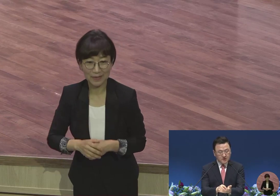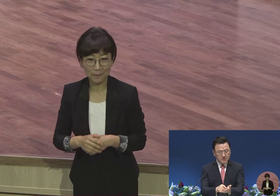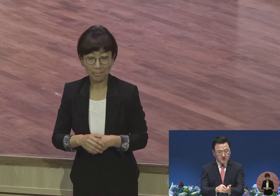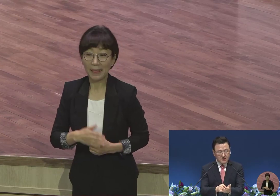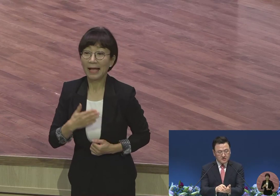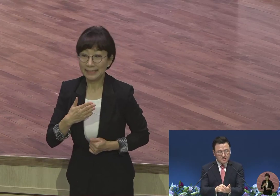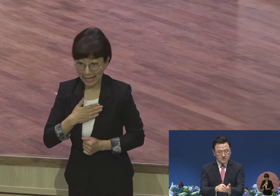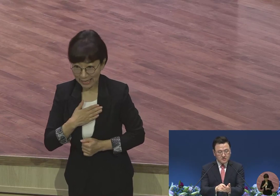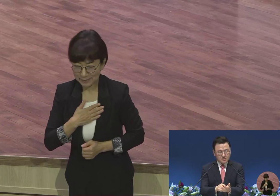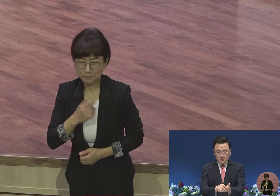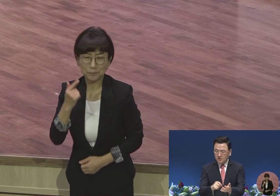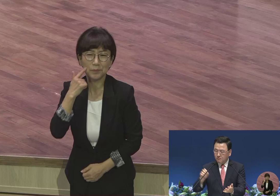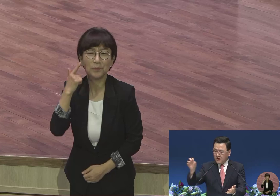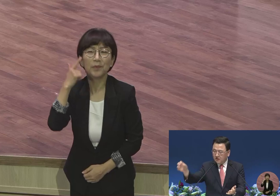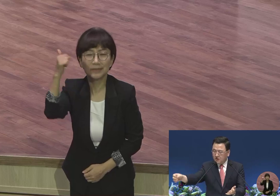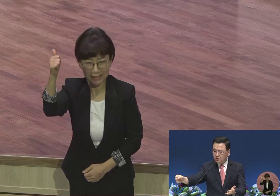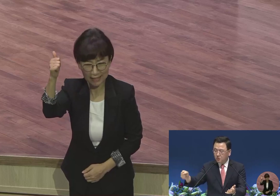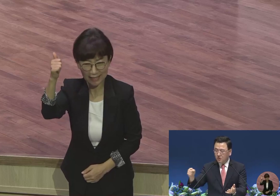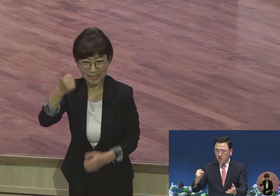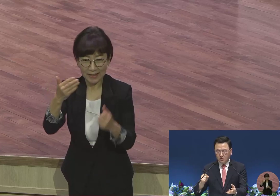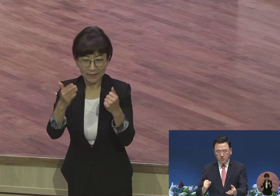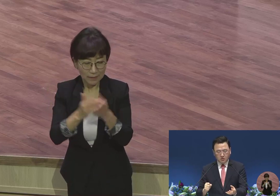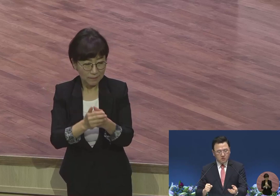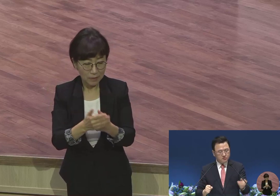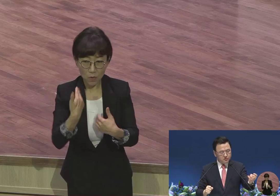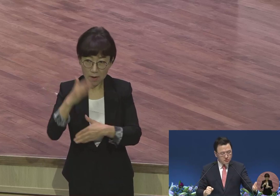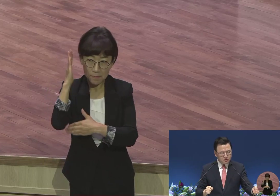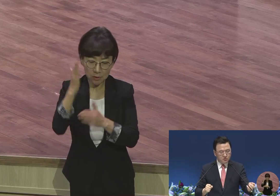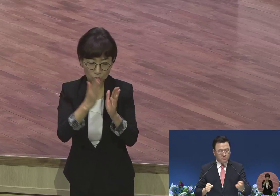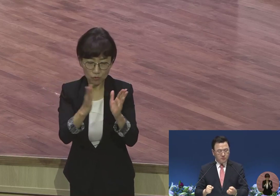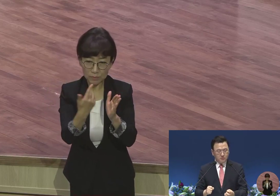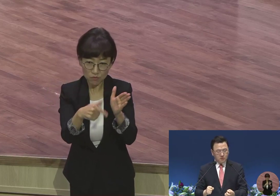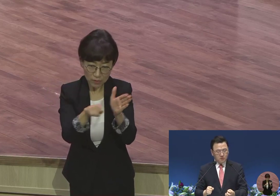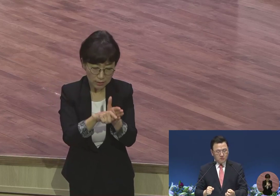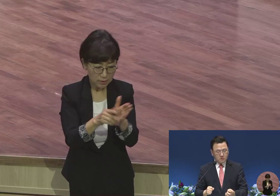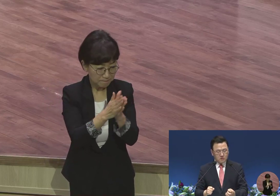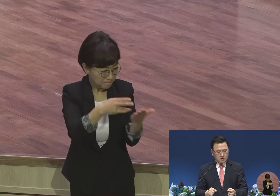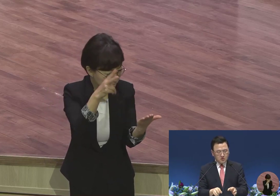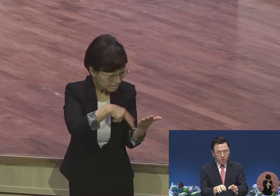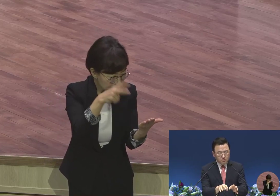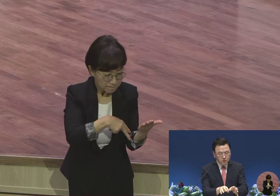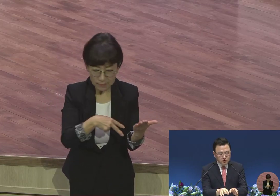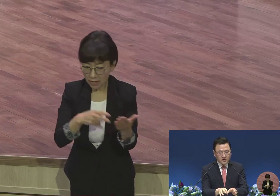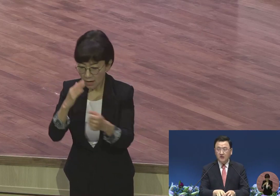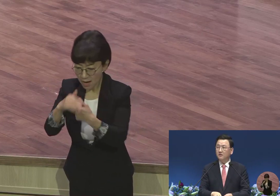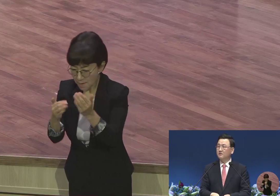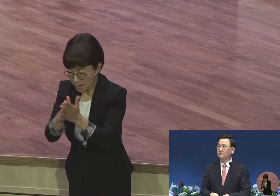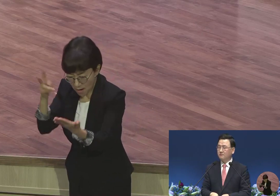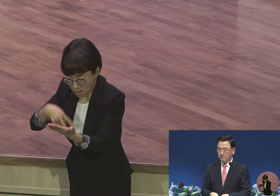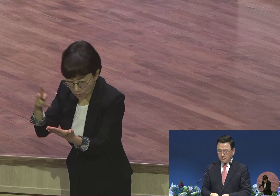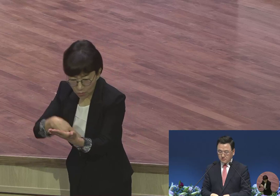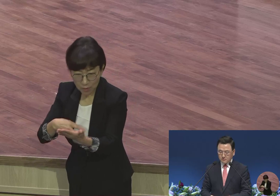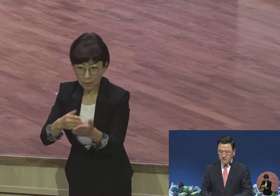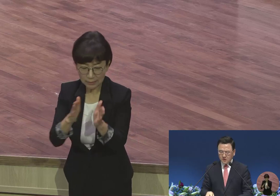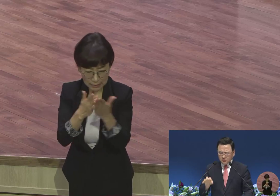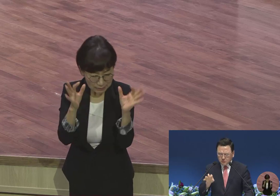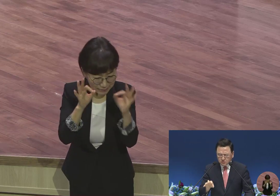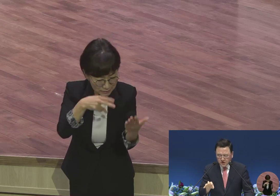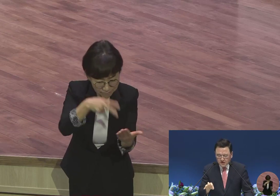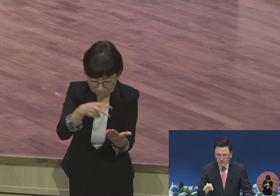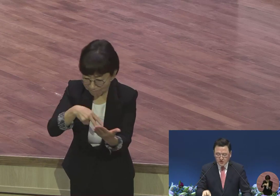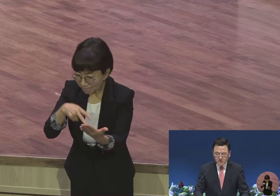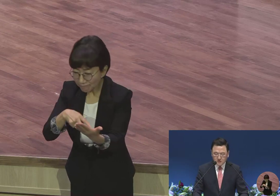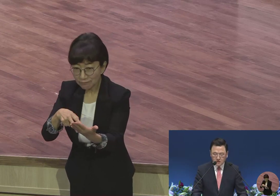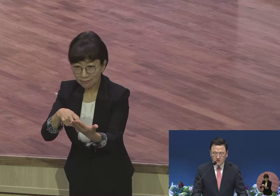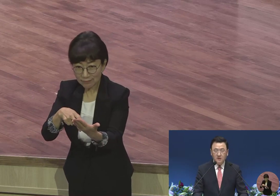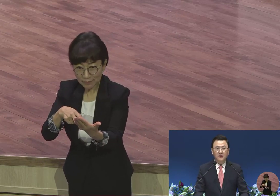메시지를 준비합니다. 많은 책도 읽고 주석도 보고 여러 본문도 봐요. 근데 어느